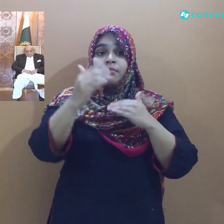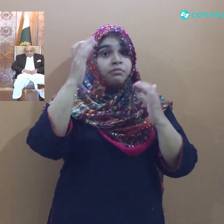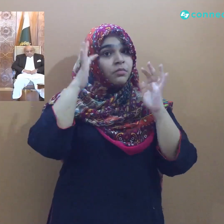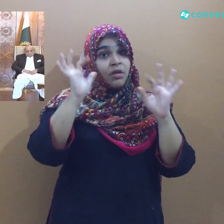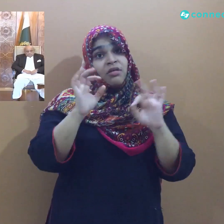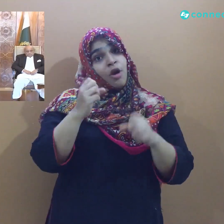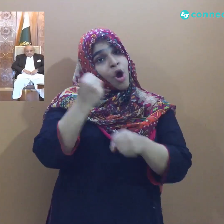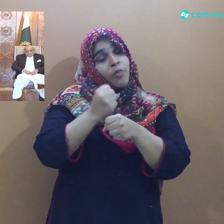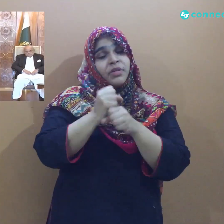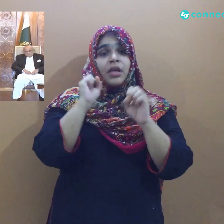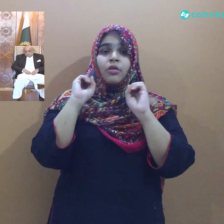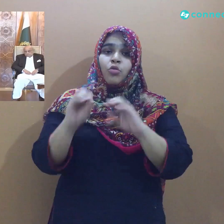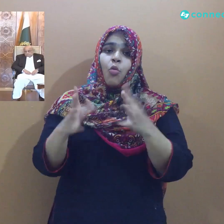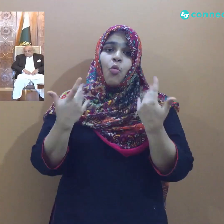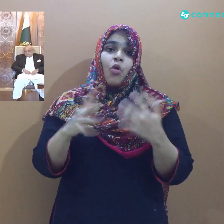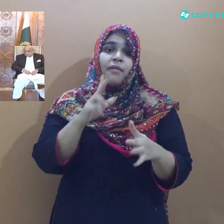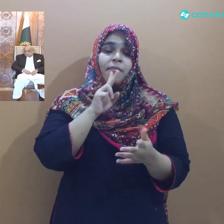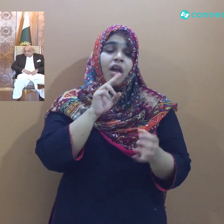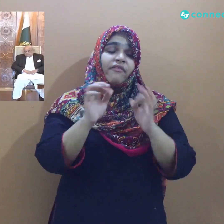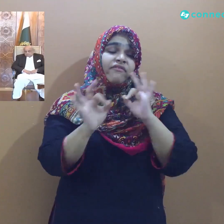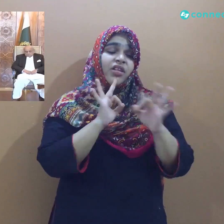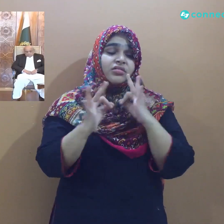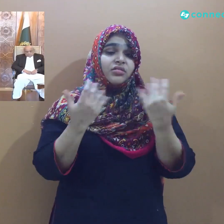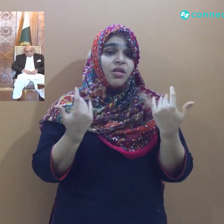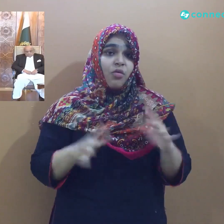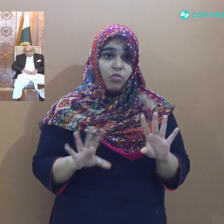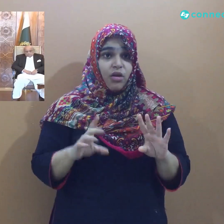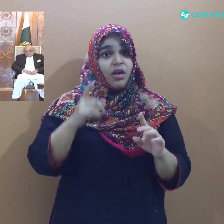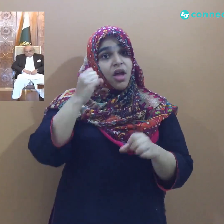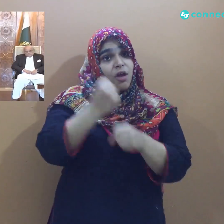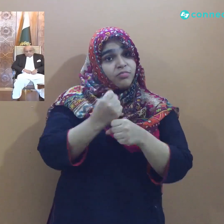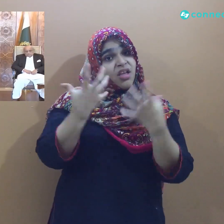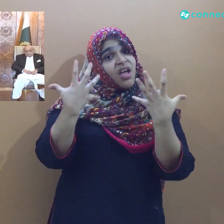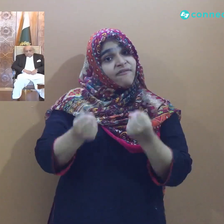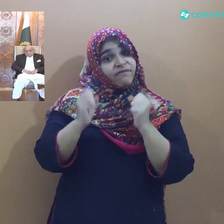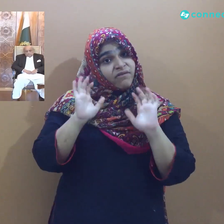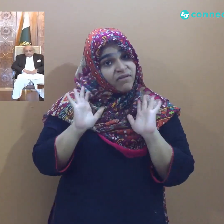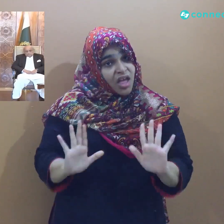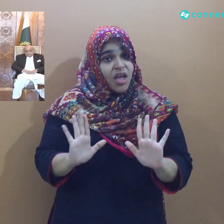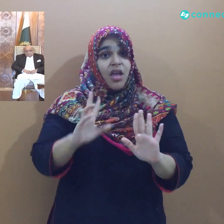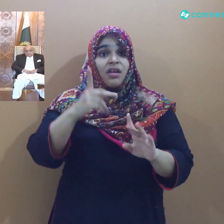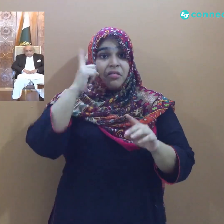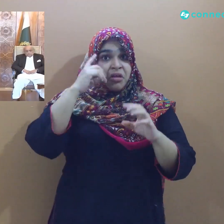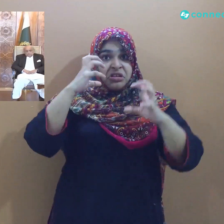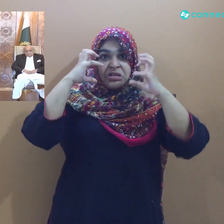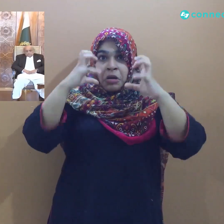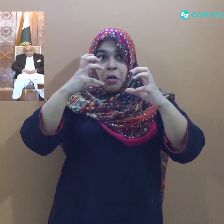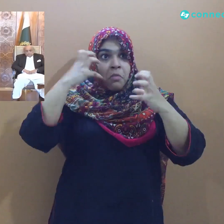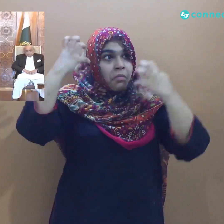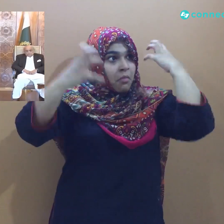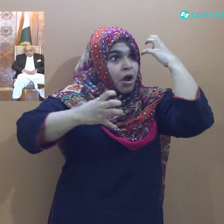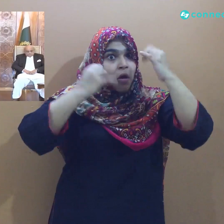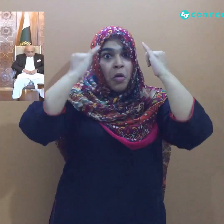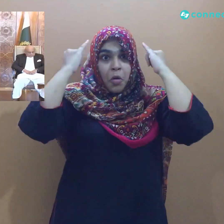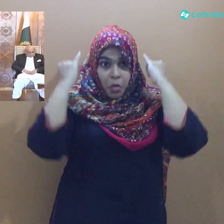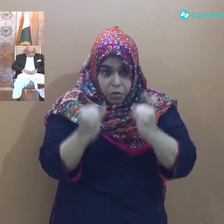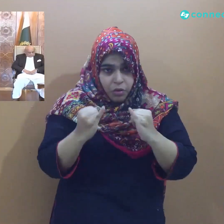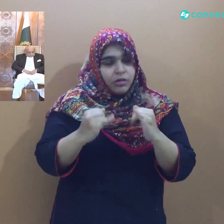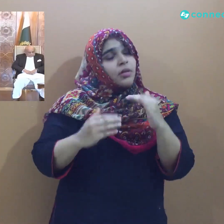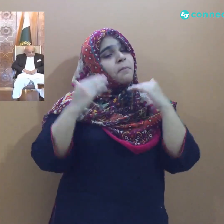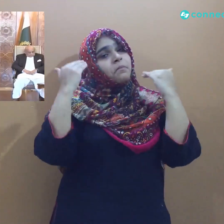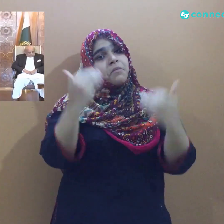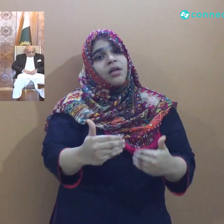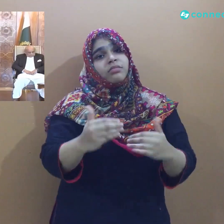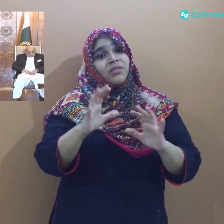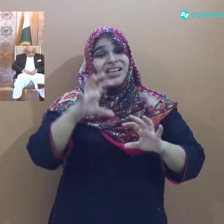کو اختیار ہے، یہ بہت ضروری بات اور بھی ہے کہ اس بات کا بھی حکومت کو اختیار ہے کہ شدید متاثرہ